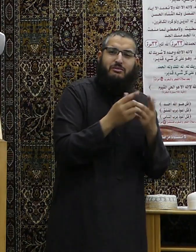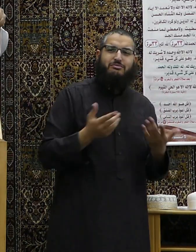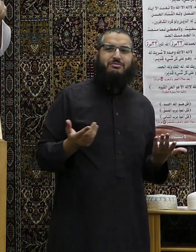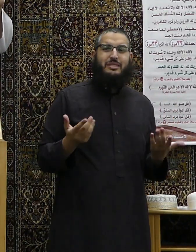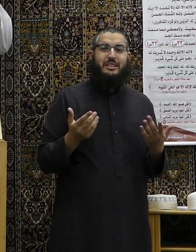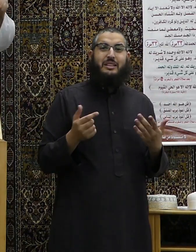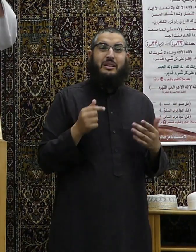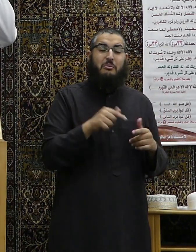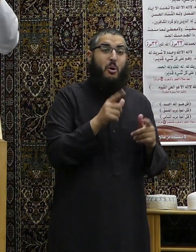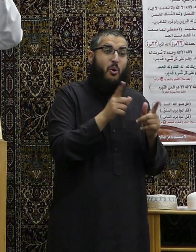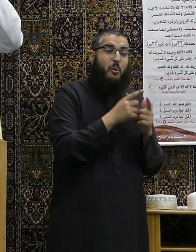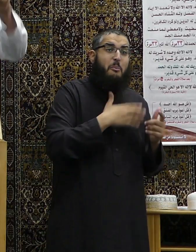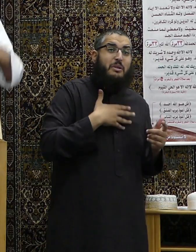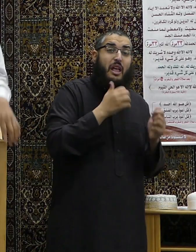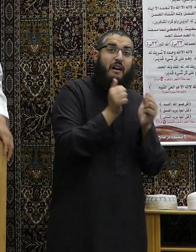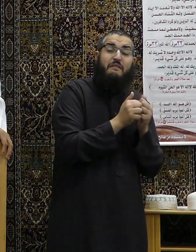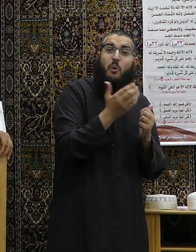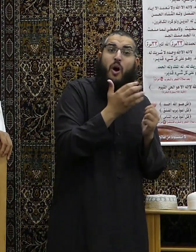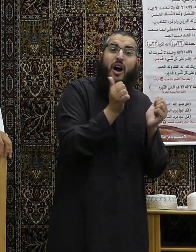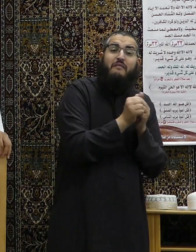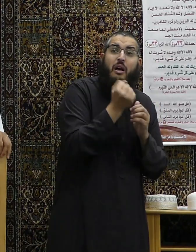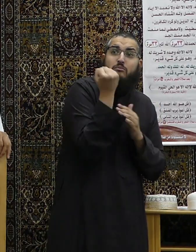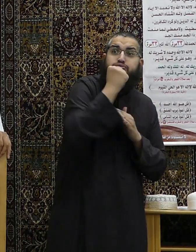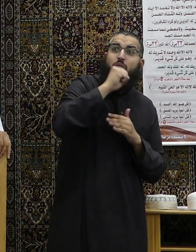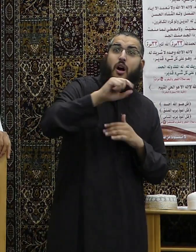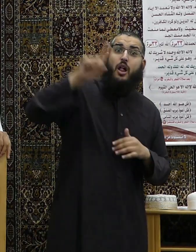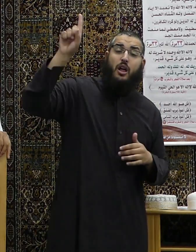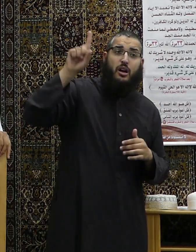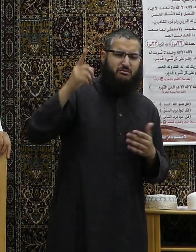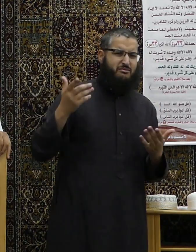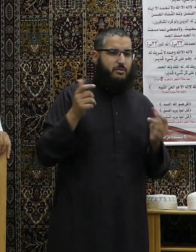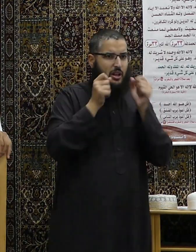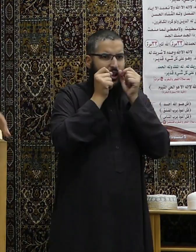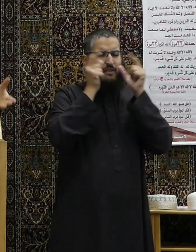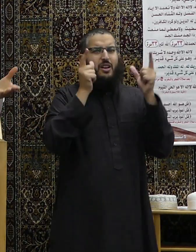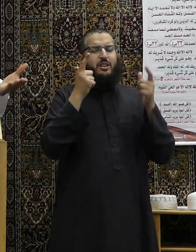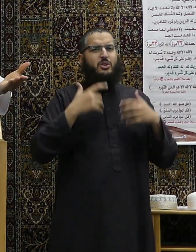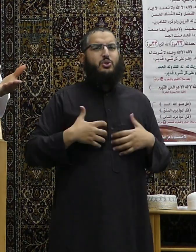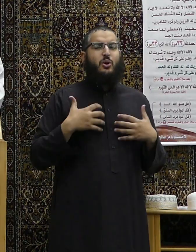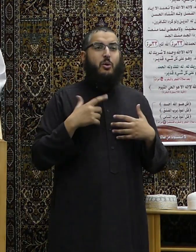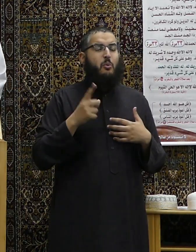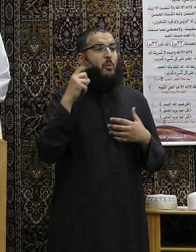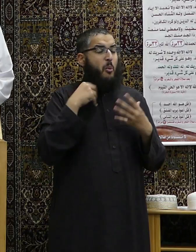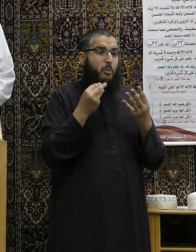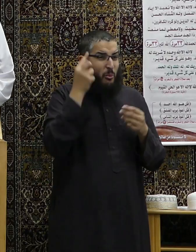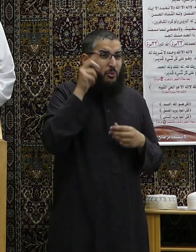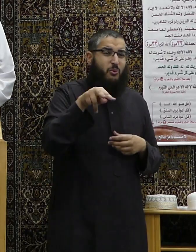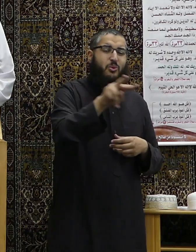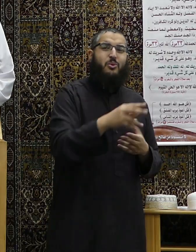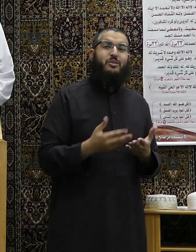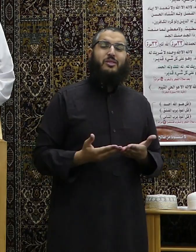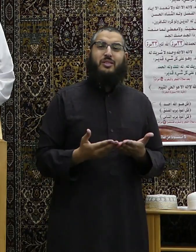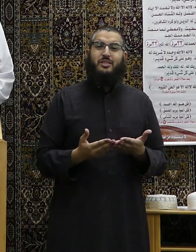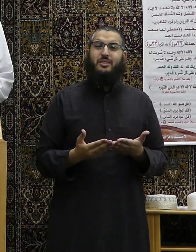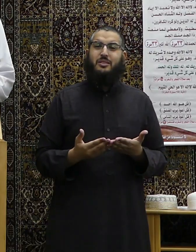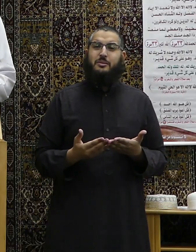joies qui sont dans la désobéissance d'Allah. Mais réveille-toi. Wallahi, on a peur pour toi.